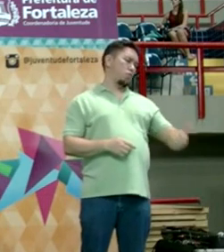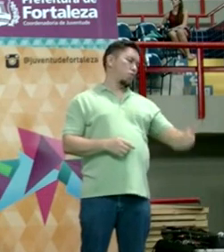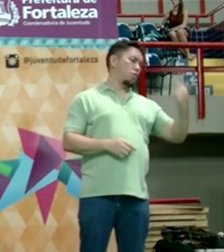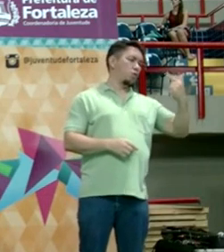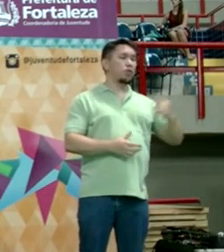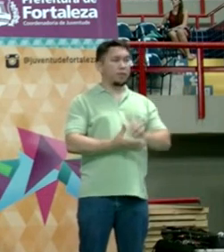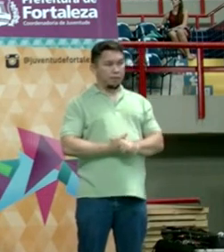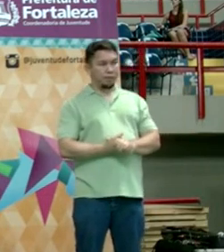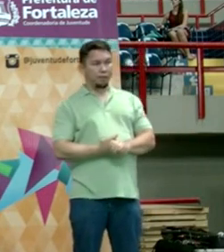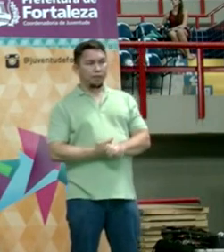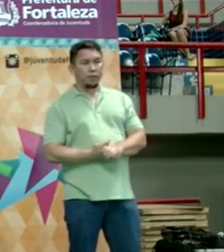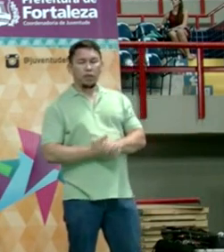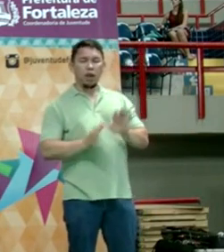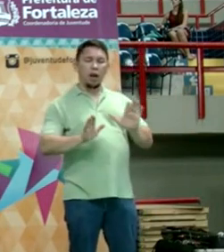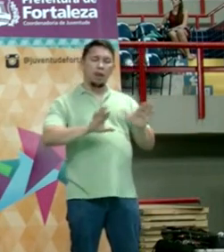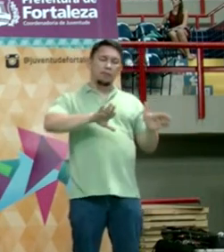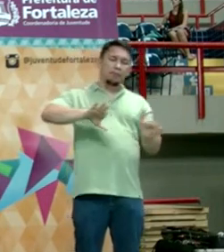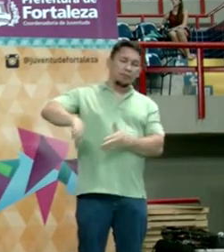número 12.